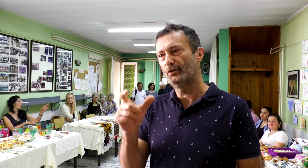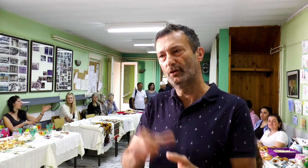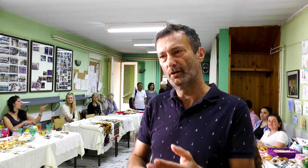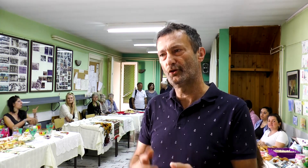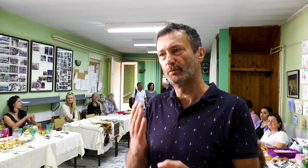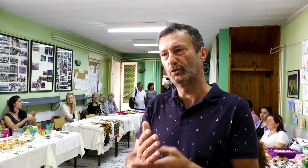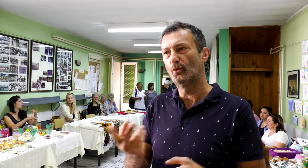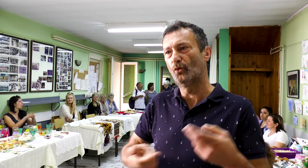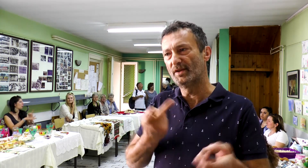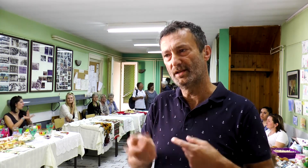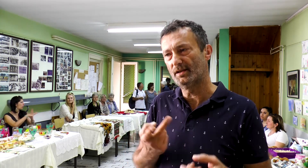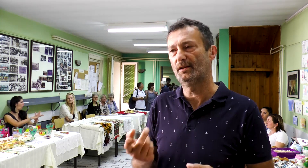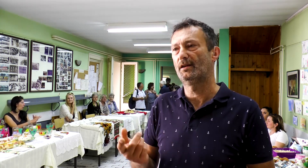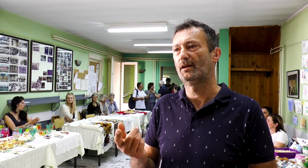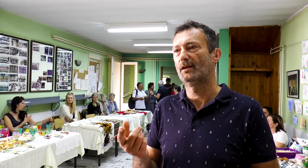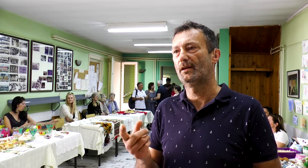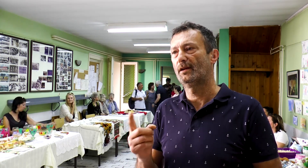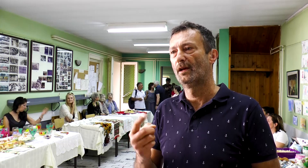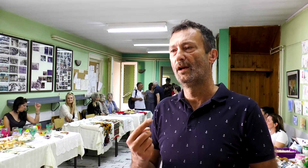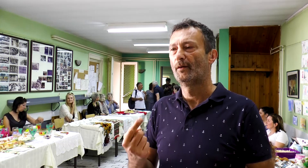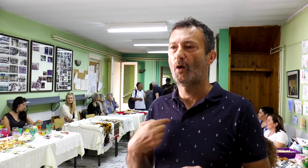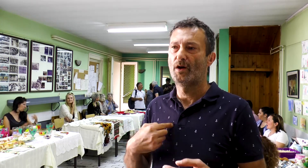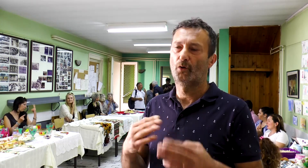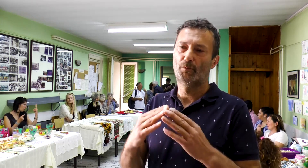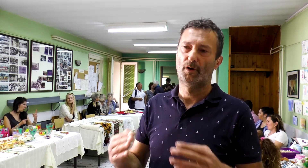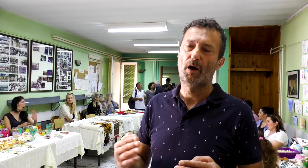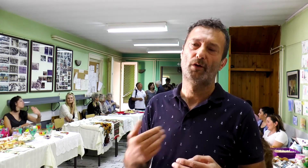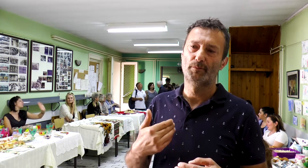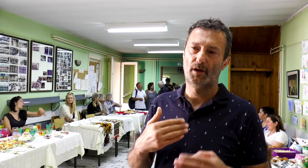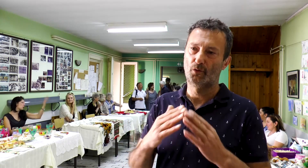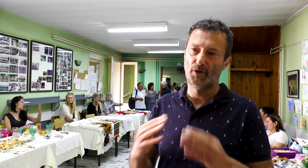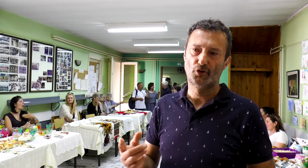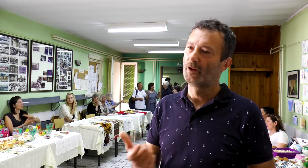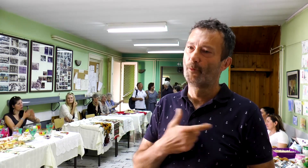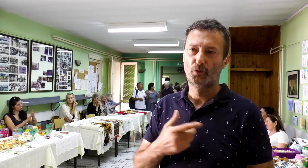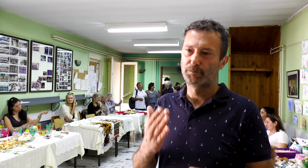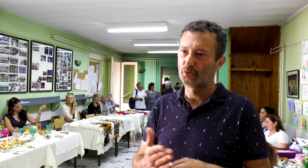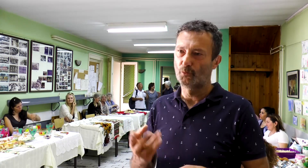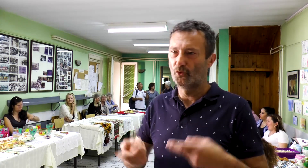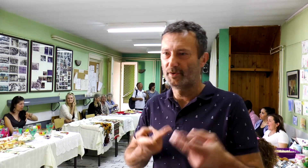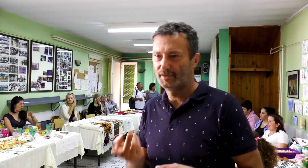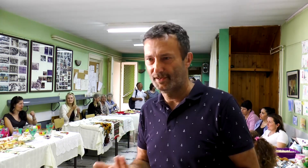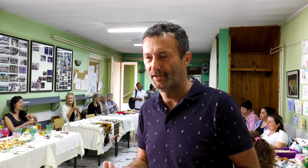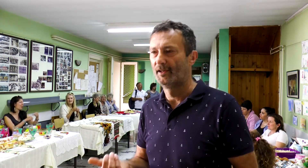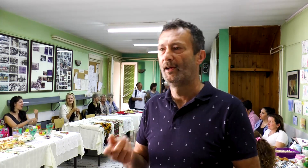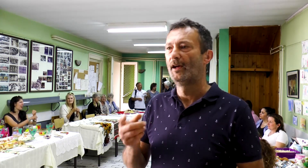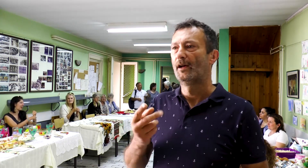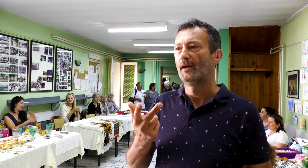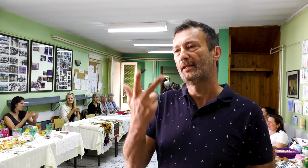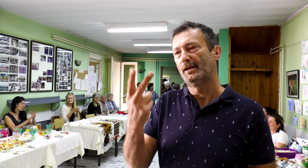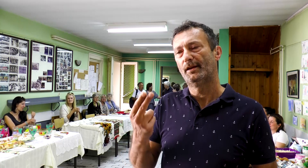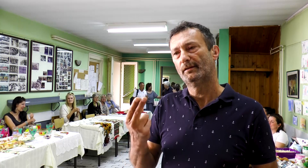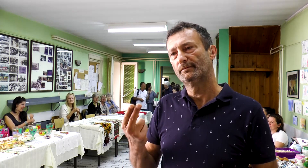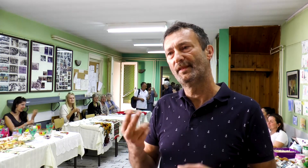Da, 3 člana će biti u komisiji. mi kao domaćini ne možemo da budemo u